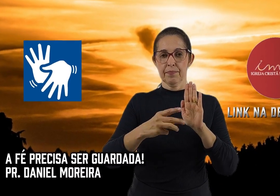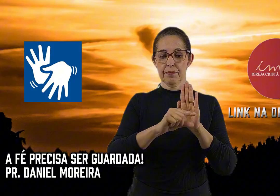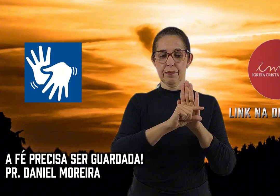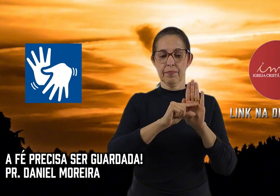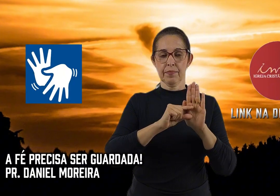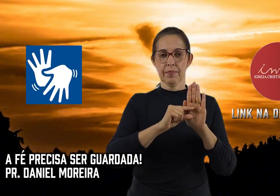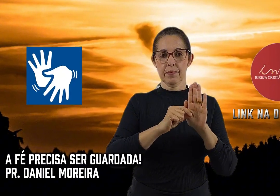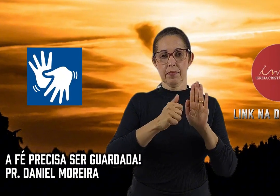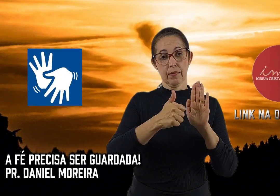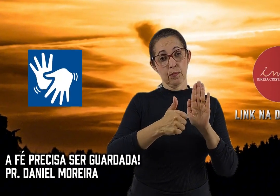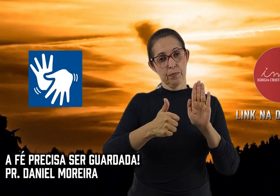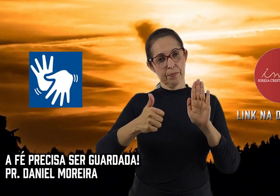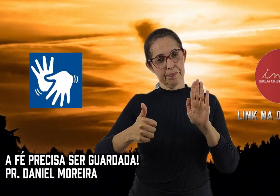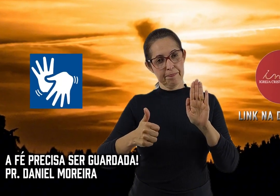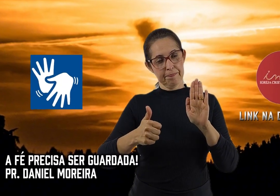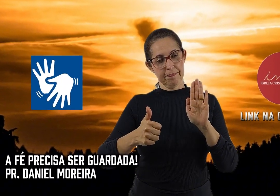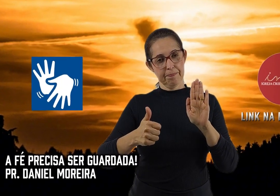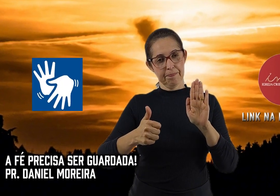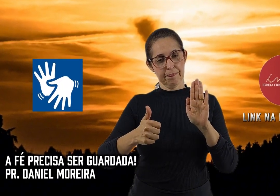verso 11.